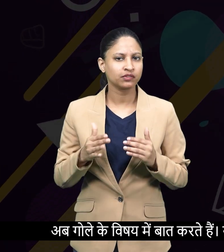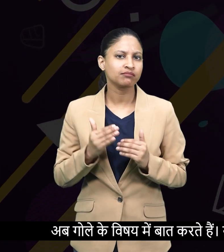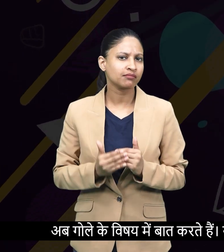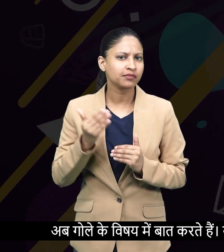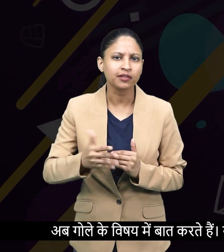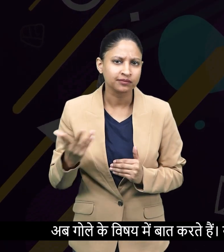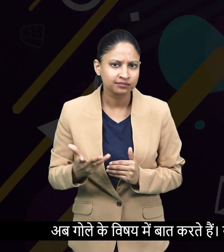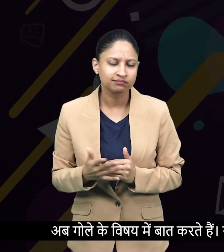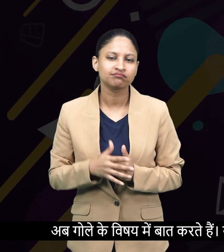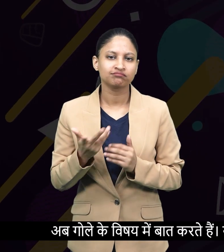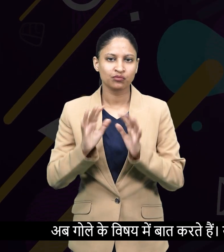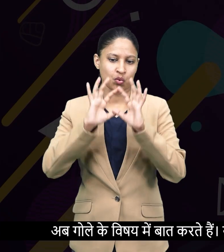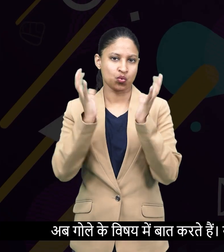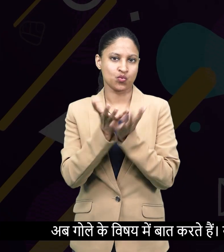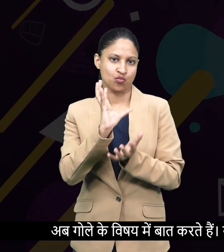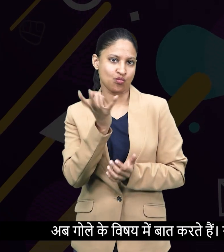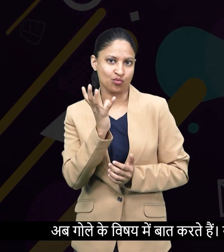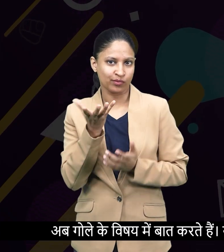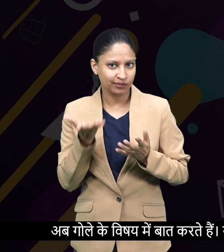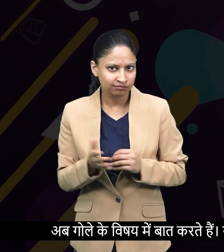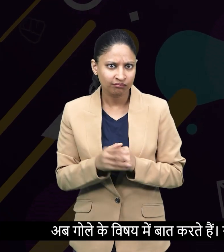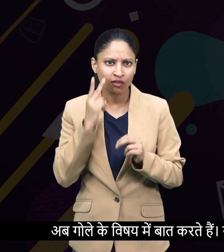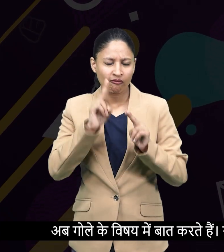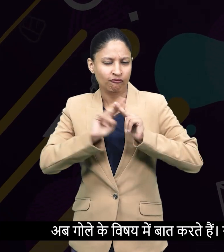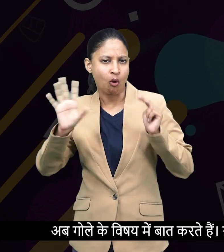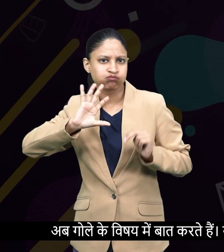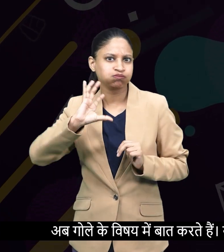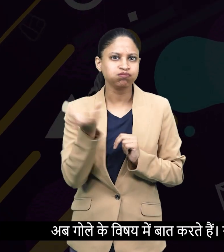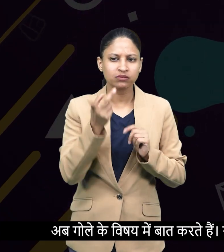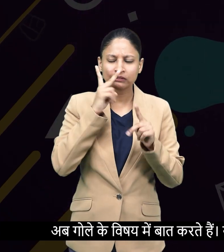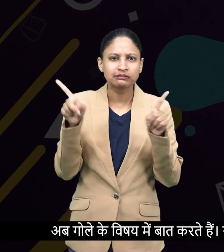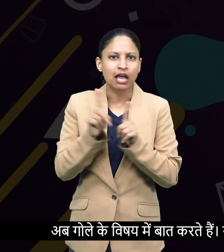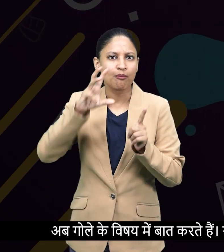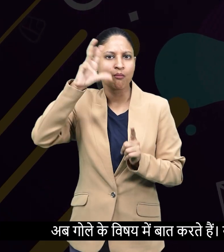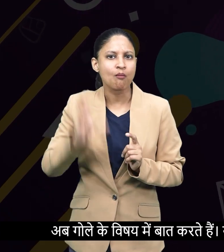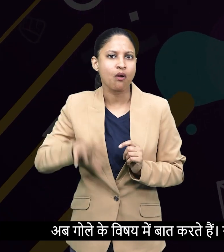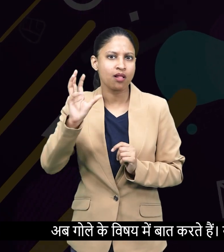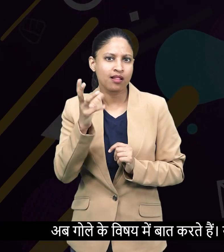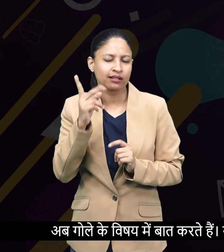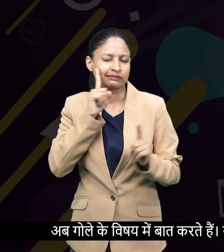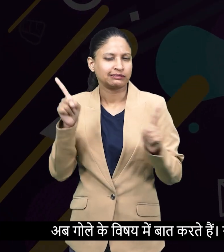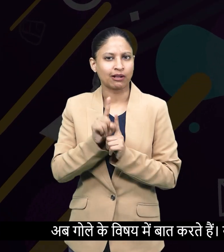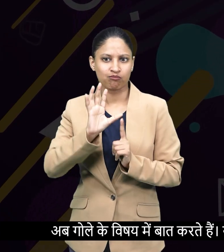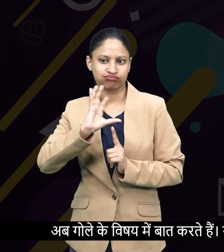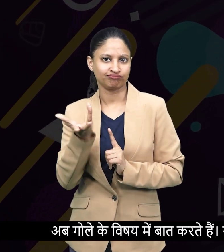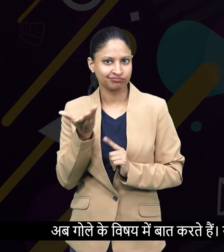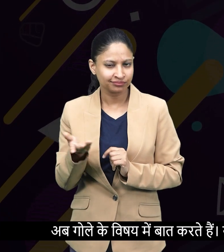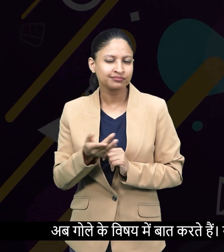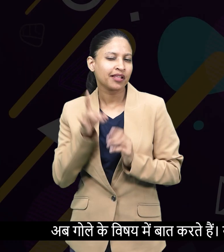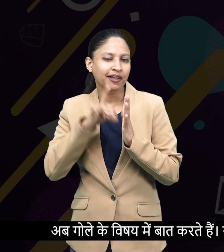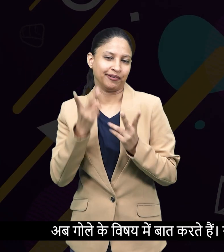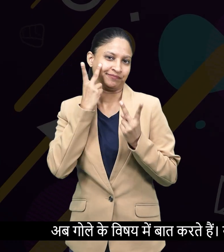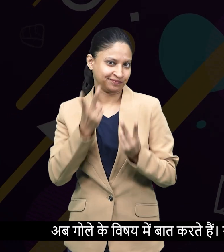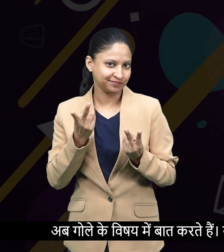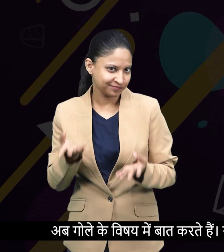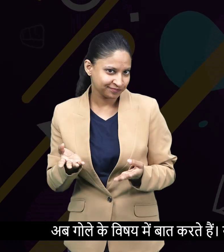अब गोले के विषय में बात करते हैं। यह गेंद की तरह पूरी तरह गोल होता है। आइए देखते हैं।